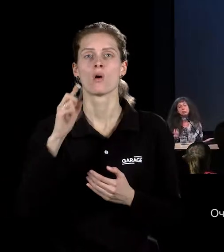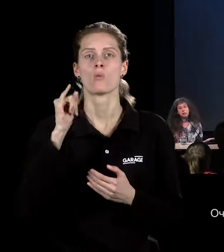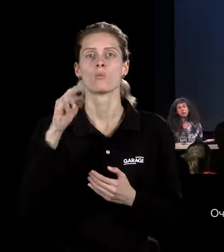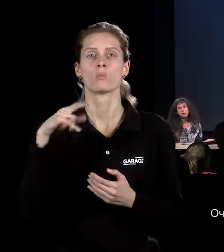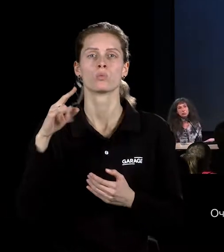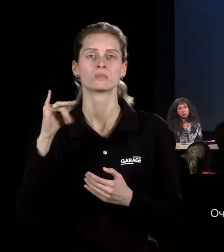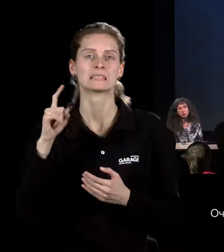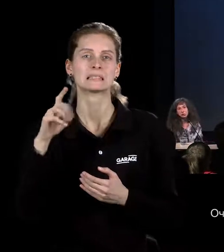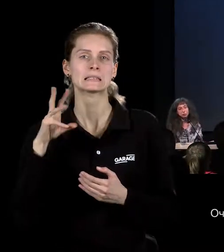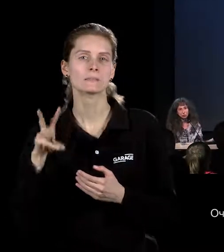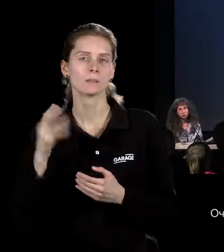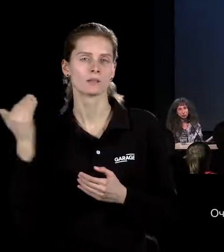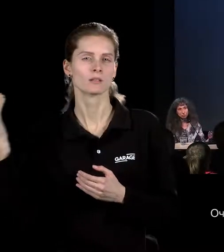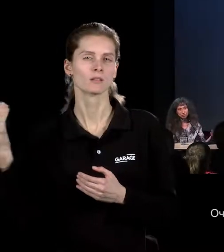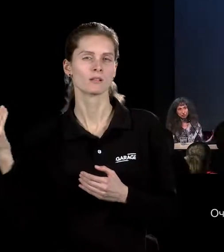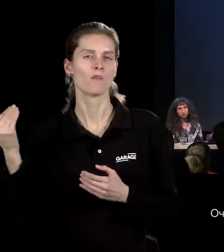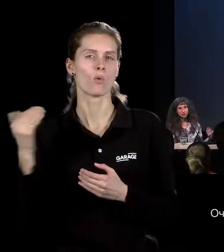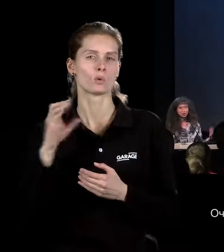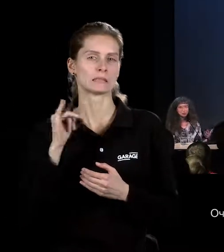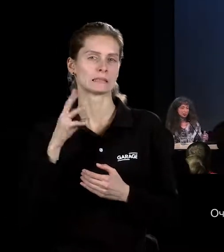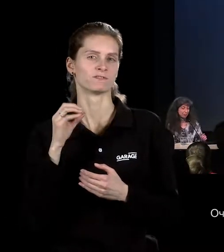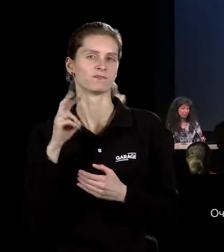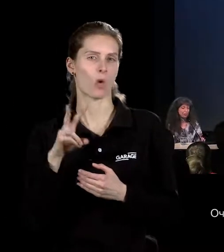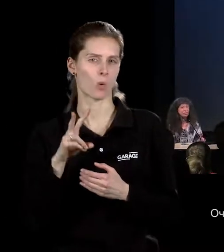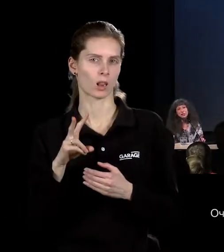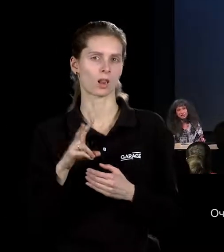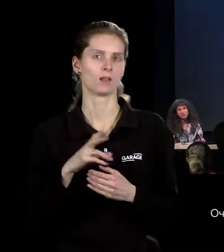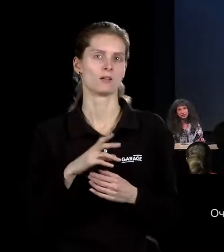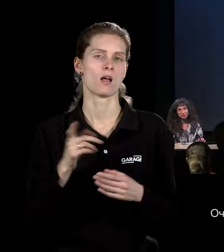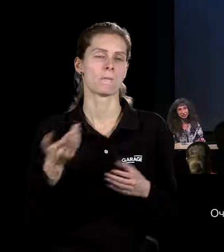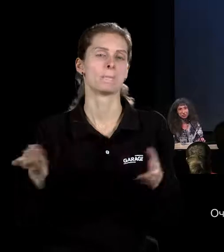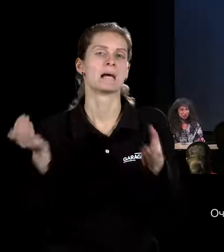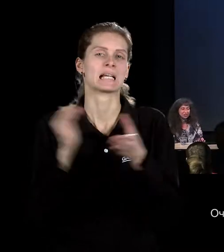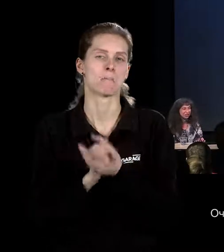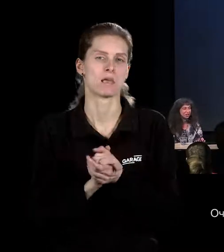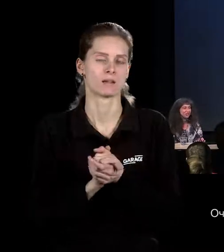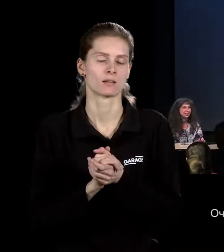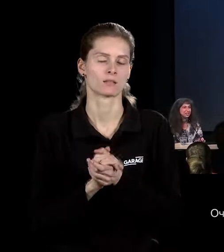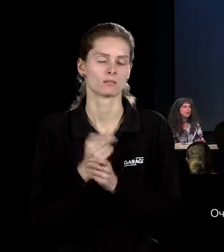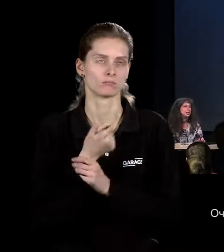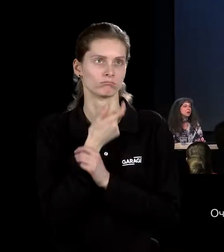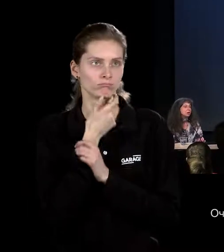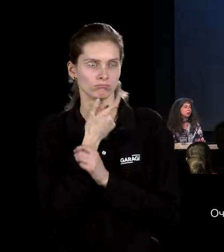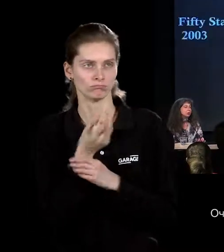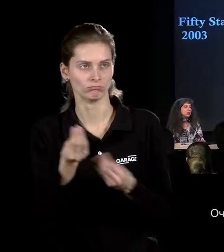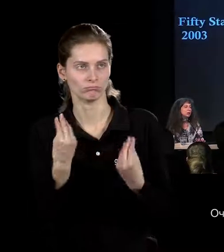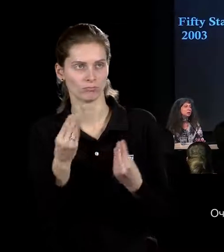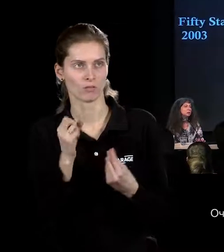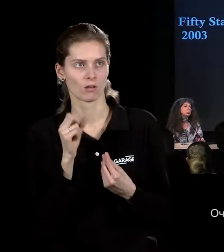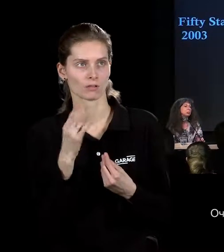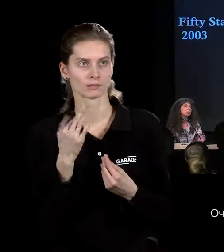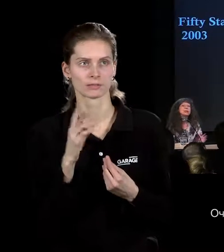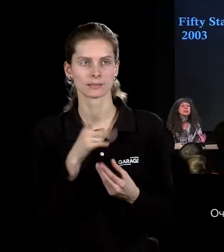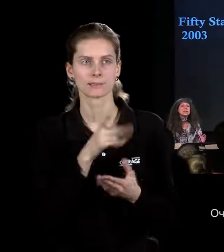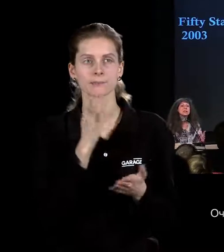Ну, вообще вполне международным, на самом деле. Такая очень эффектная, на самом деле, очень зрелищная акция, в которой